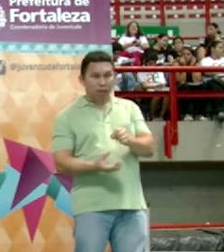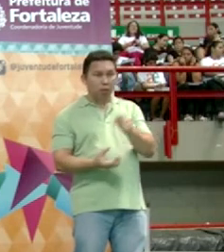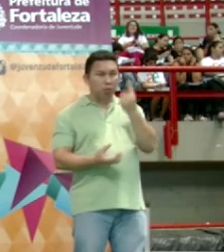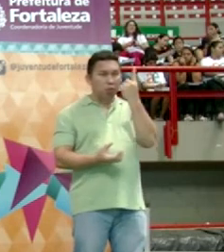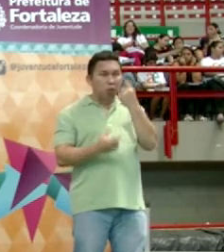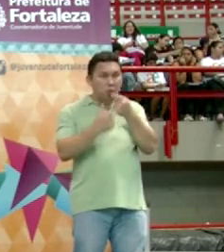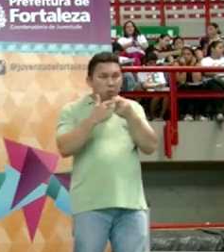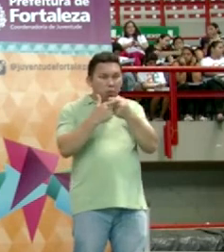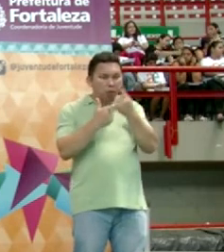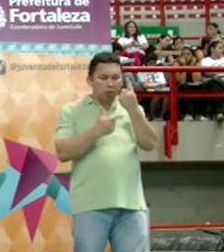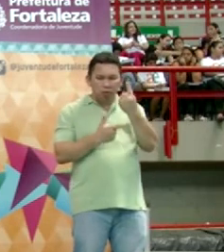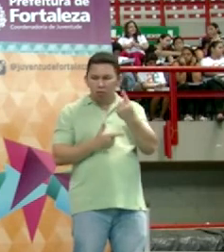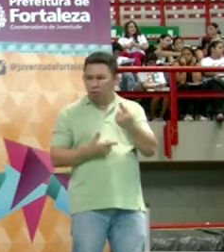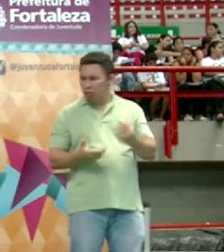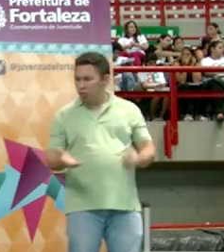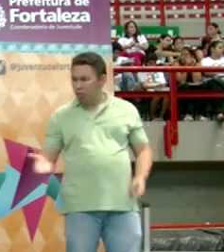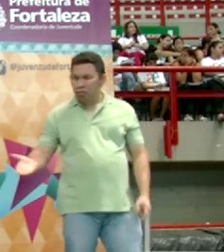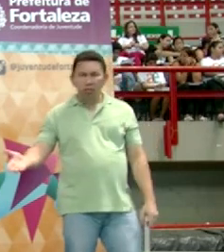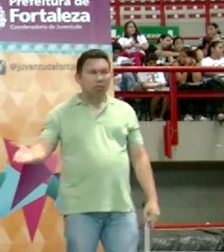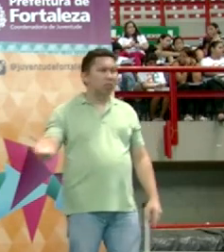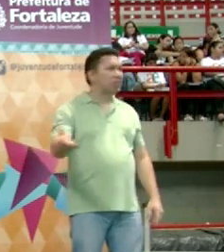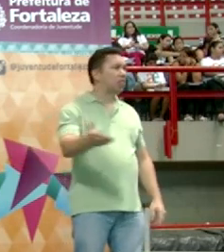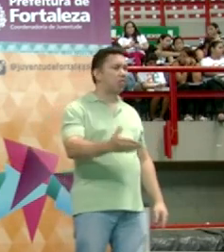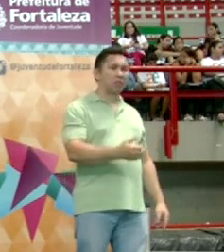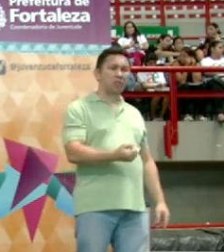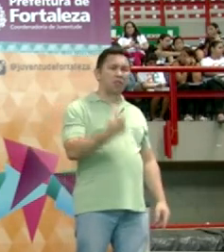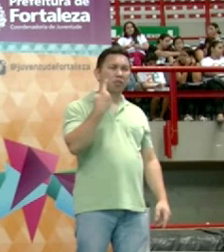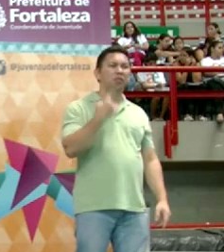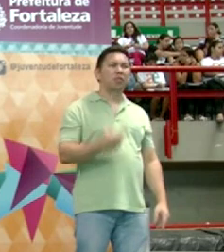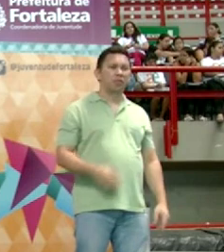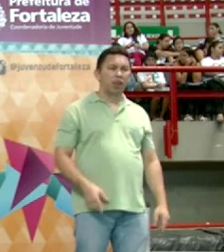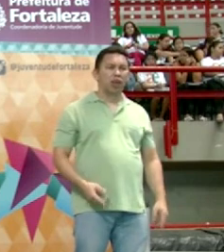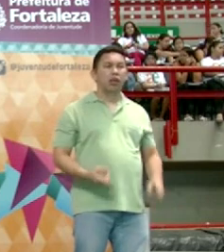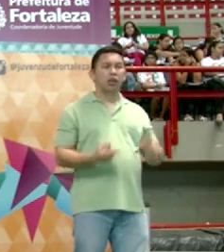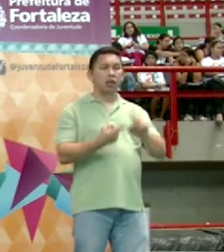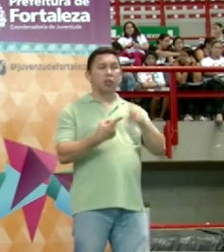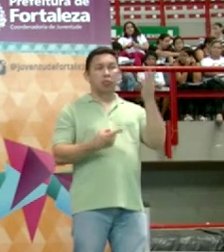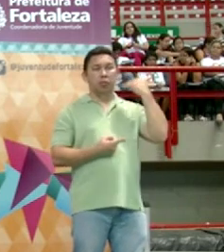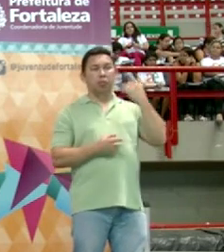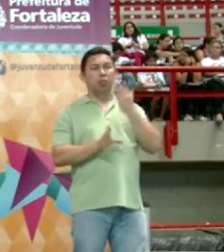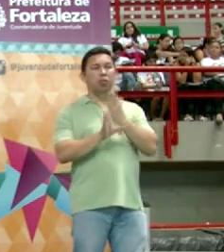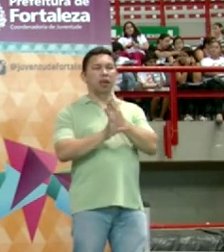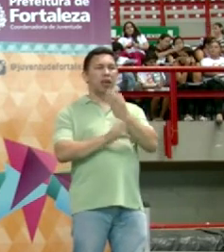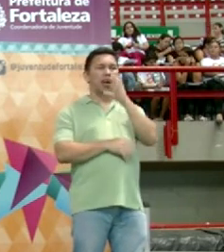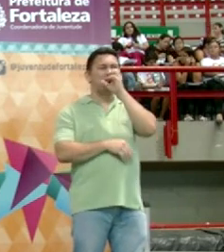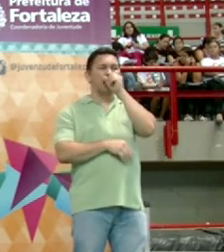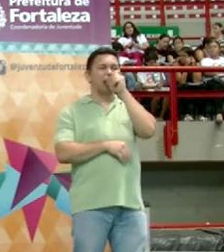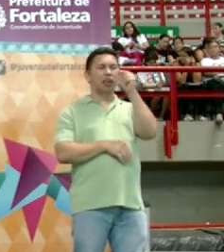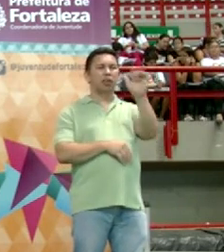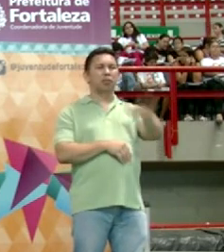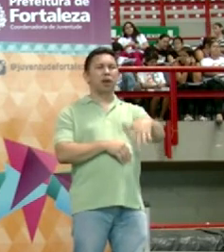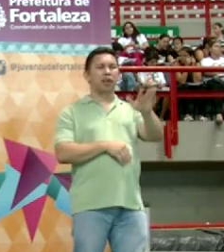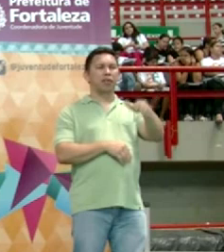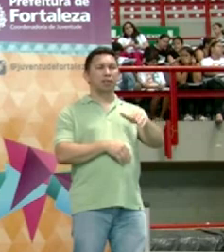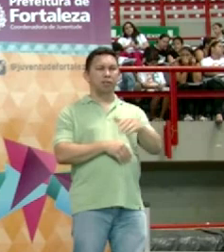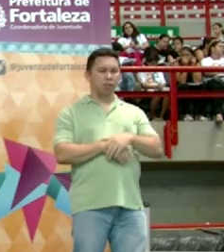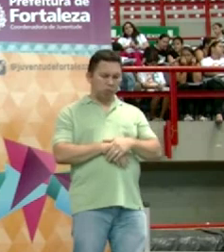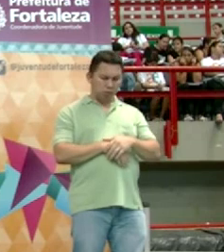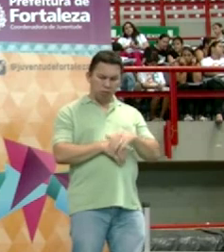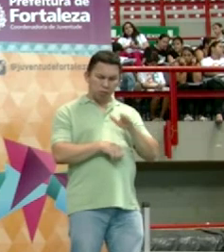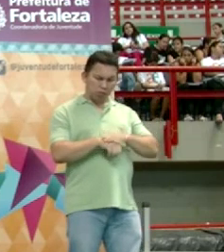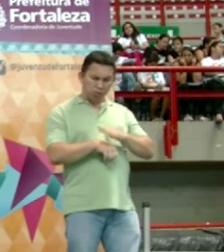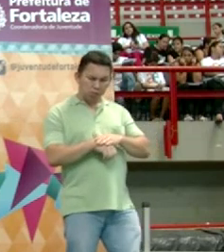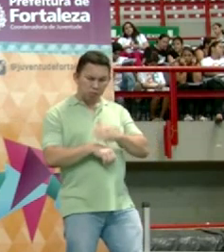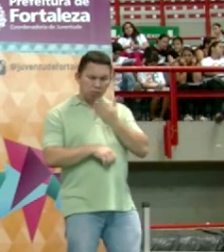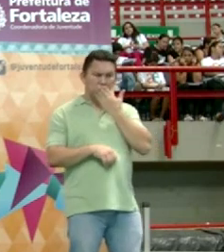algum probleminha pode acontecer desse, estraga lá a laranja. Outra vez era porque o preço da laranja não estava bom. Aí o